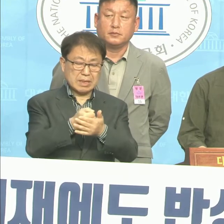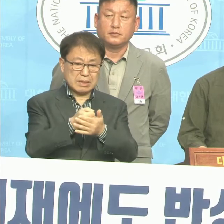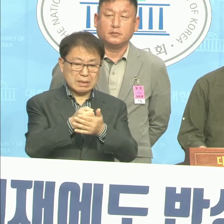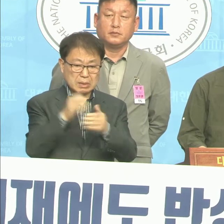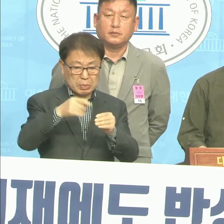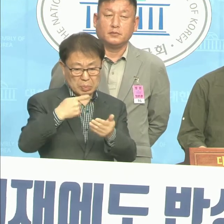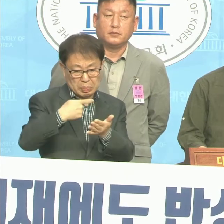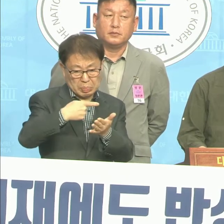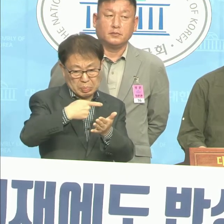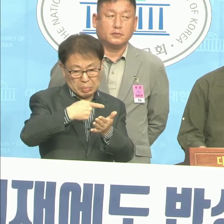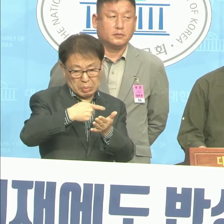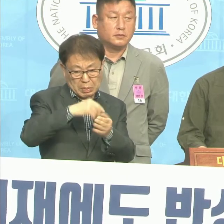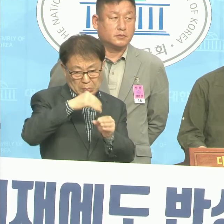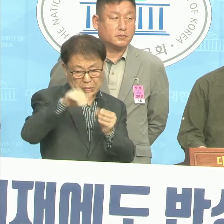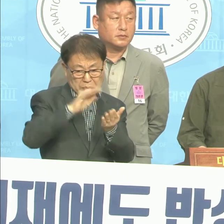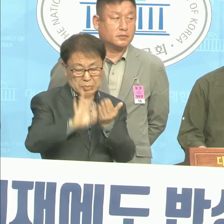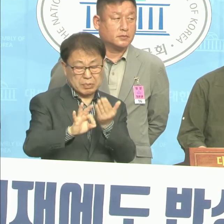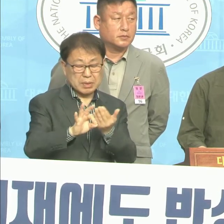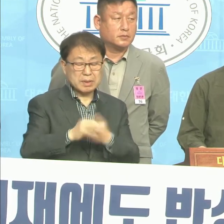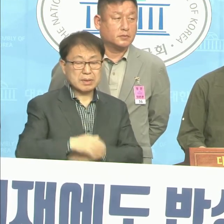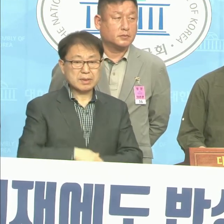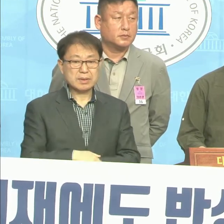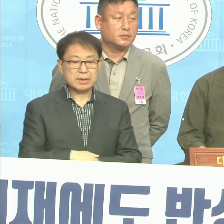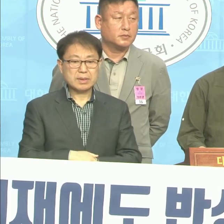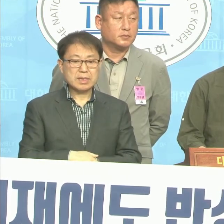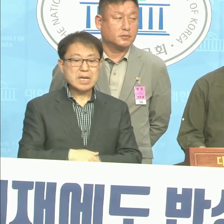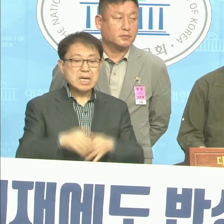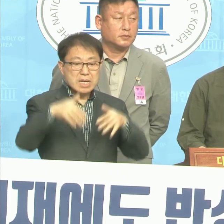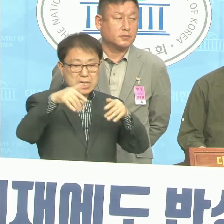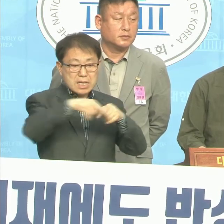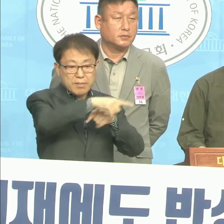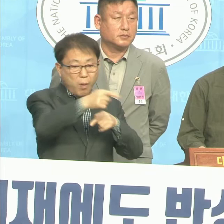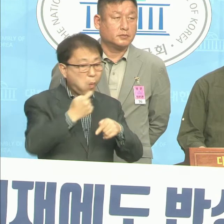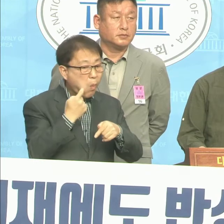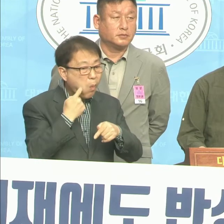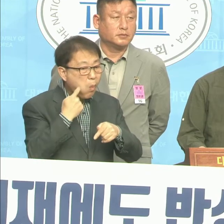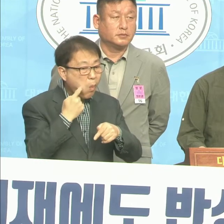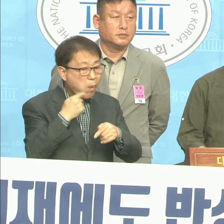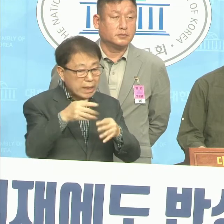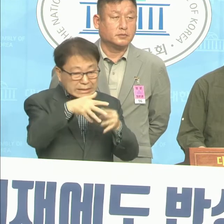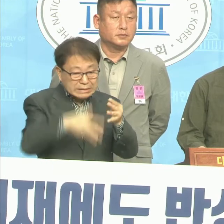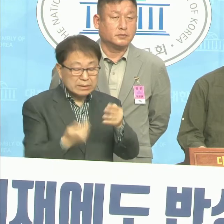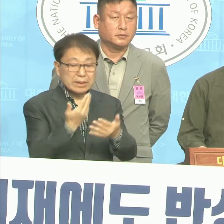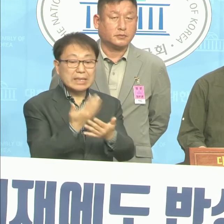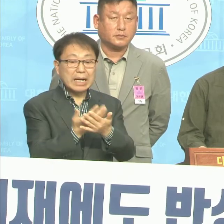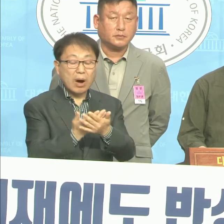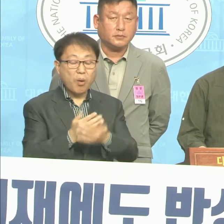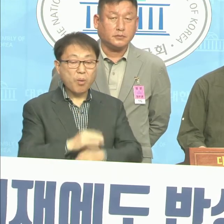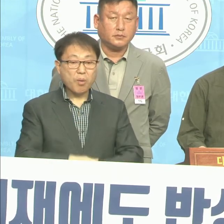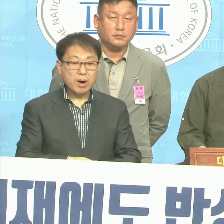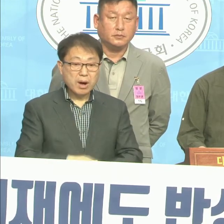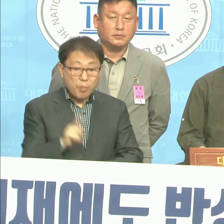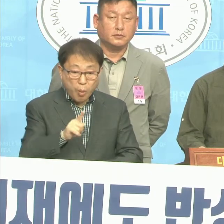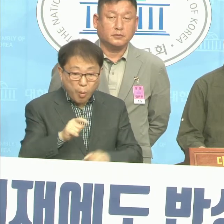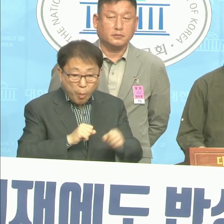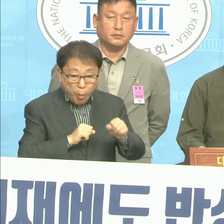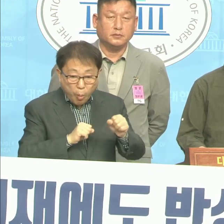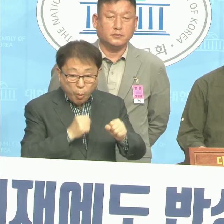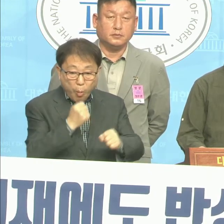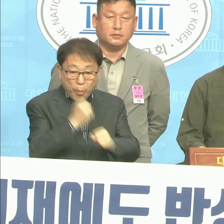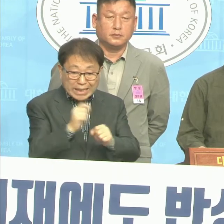후 법정 변 필요한 짜맞추기 므로 협력 사회 의 경쟁을 강요하는 거하며 하지도 않는 내고 하는 것처럼